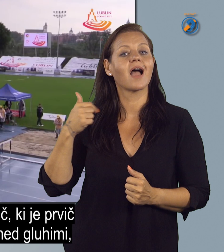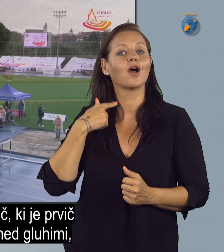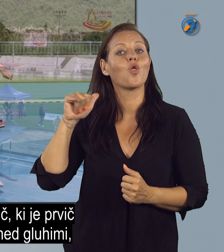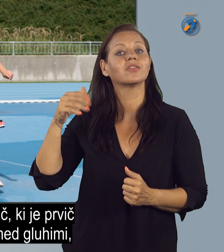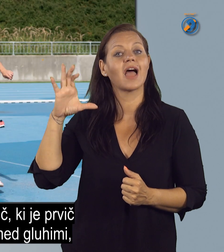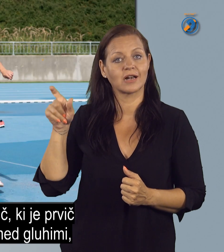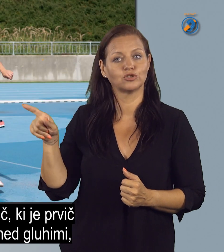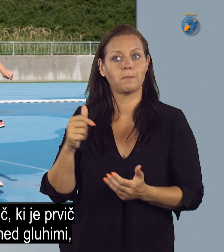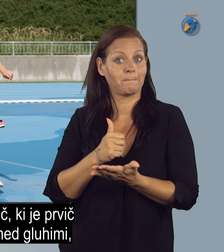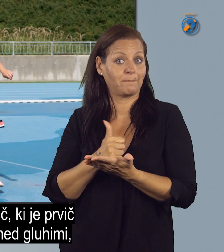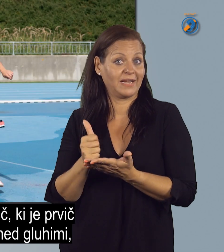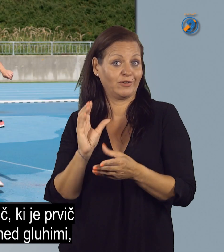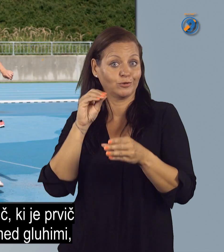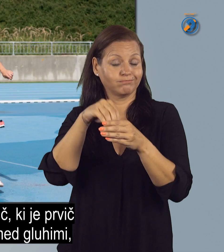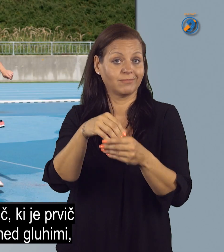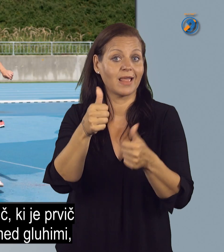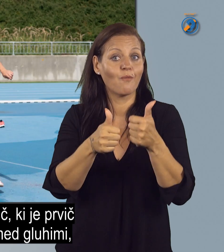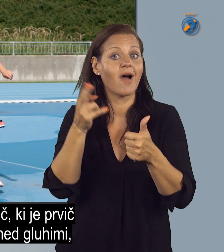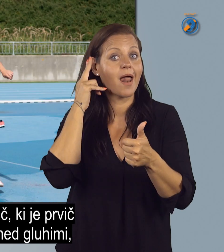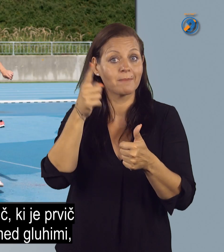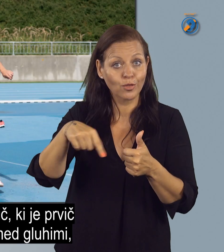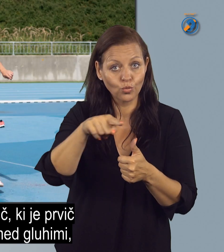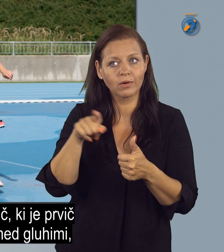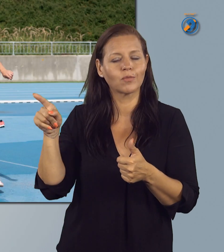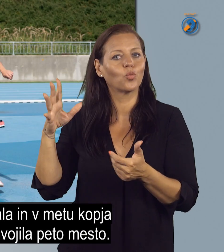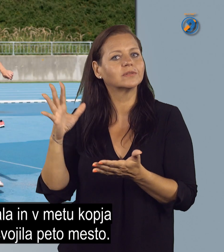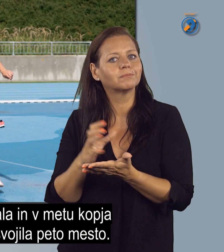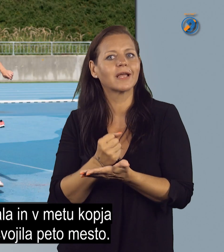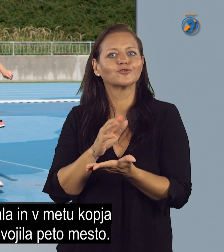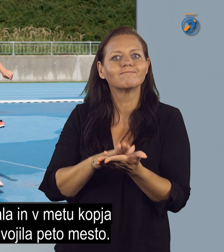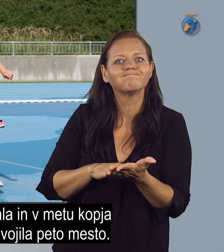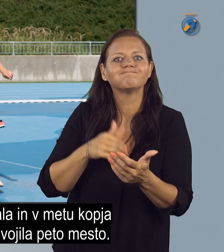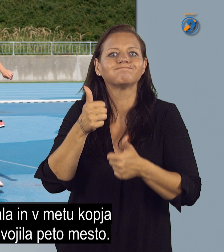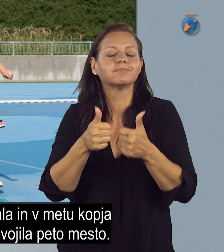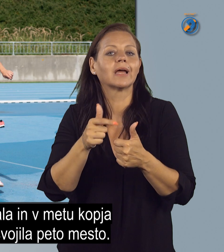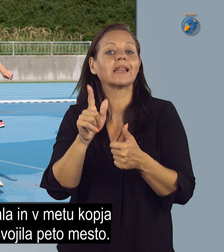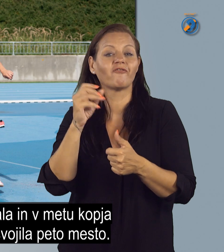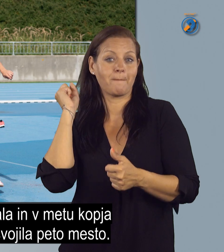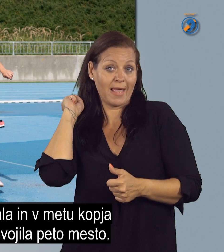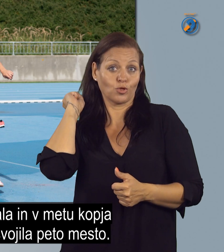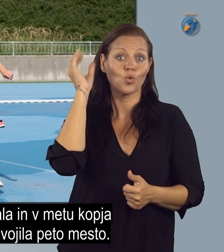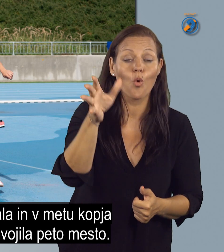Leja Glojnarič, ki je prvič tekmovala med gluhimi, je uspešno debitirala v metu kopja in s